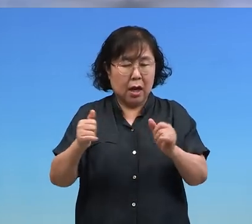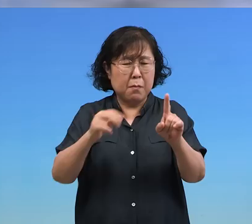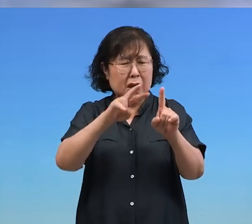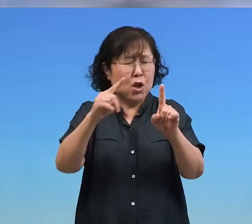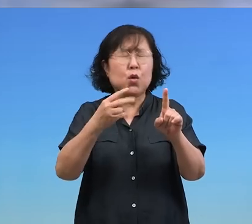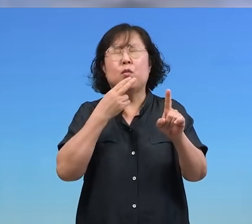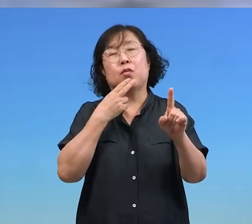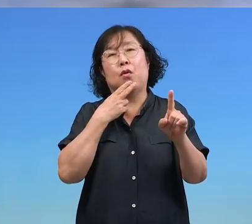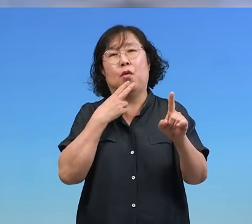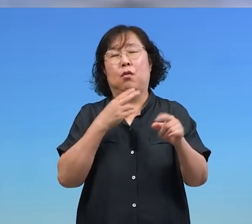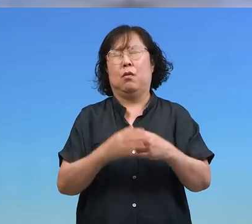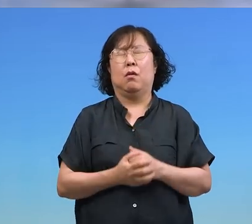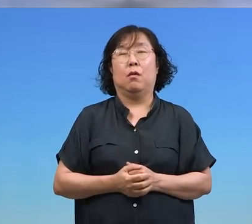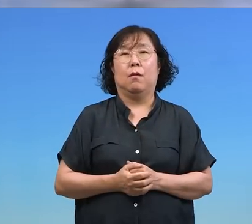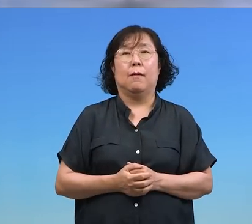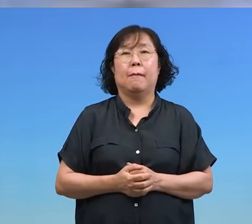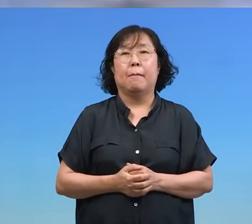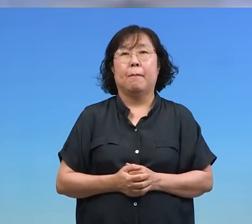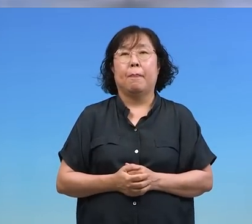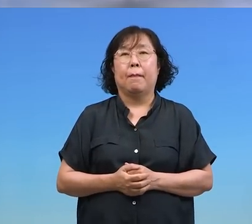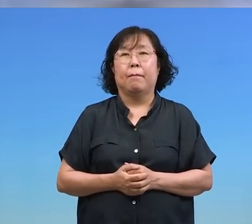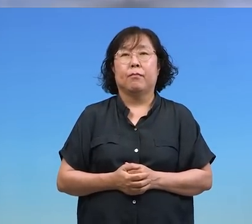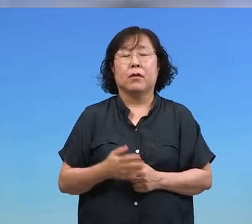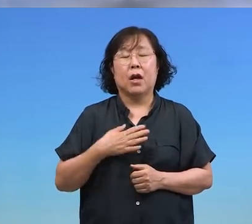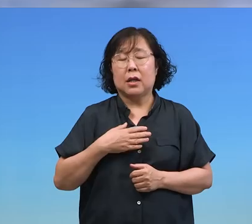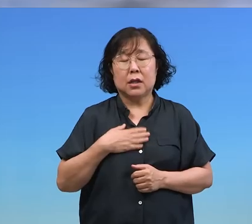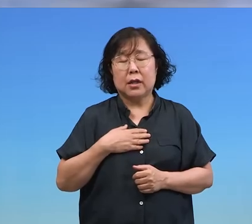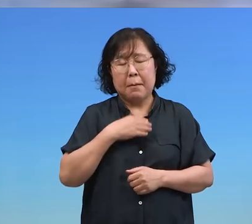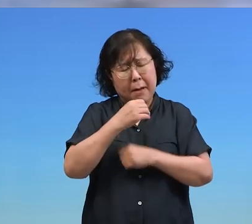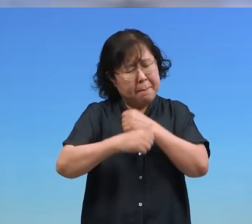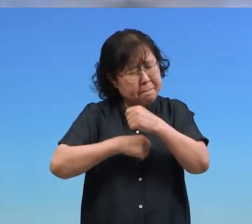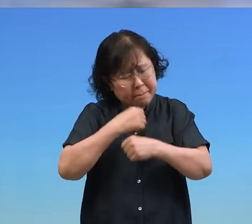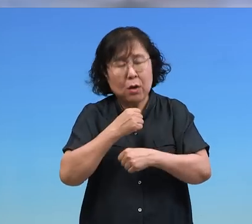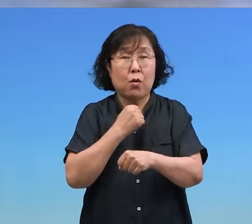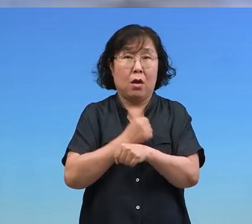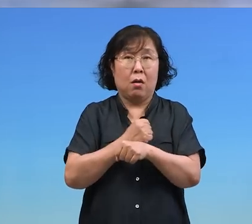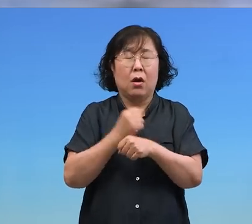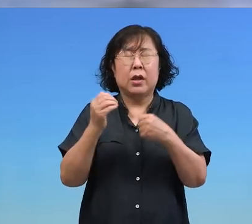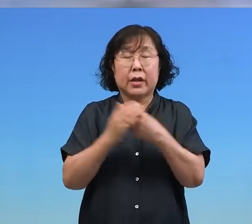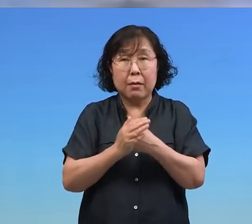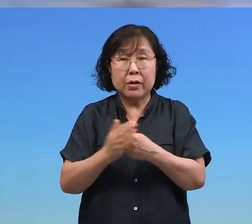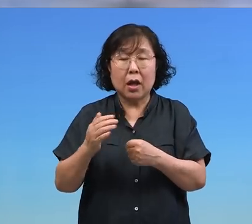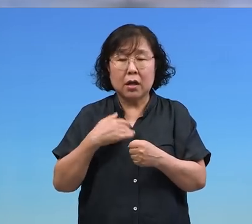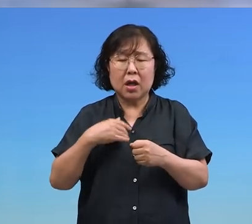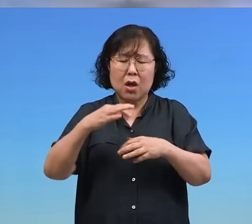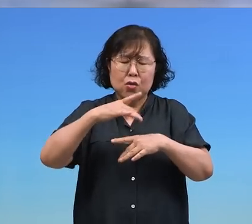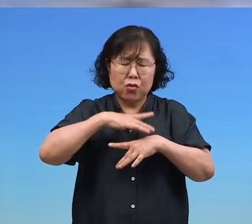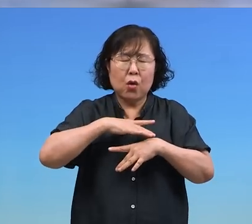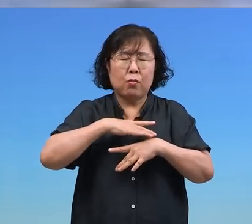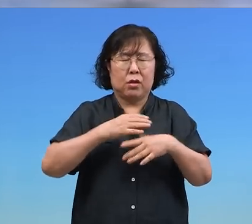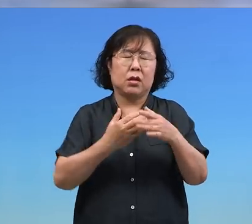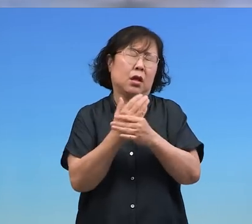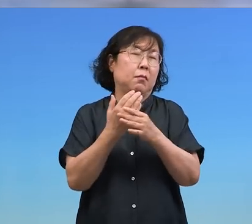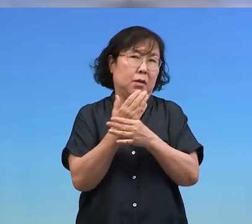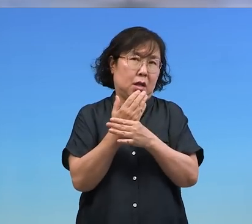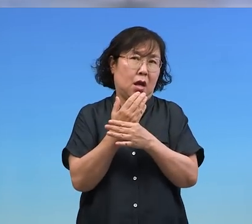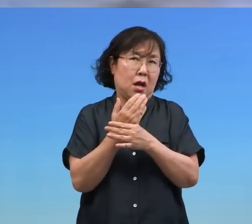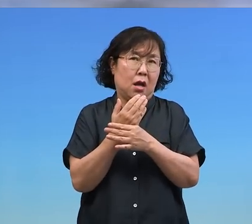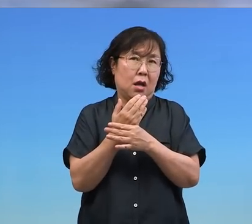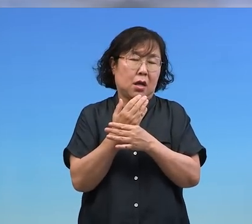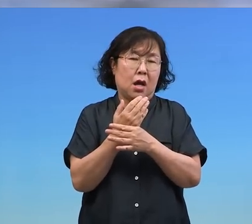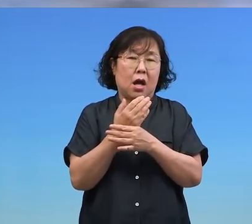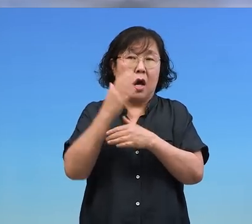말하는 사람이 없어요 모르고 하는 거죠 그게 두려운 거예요 뭐가 망령되다고요?